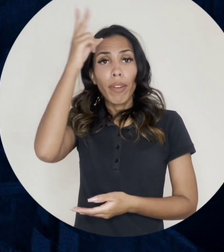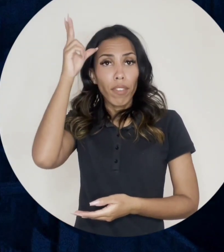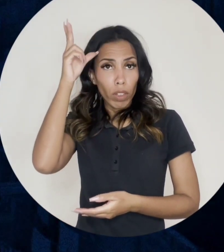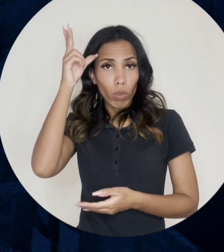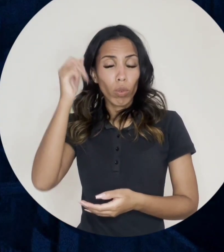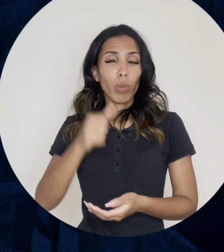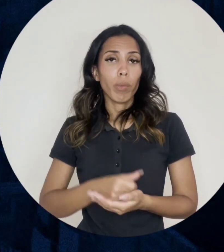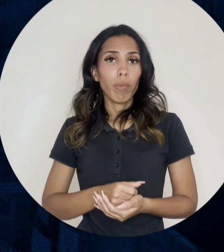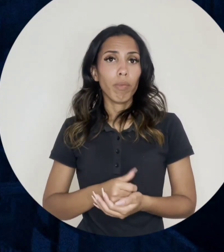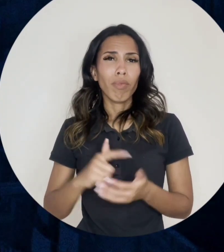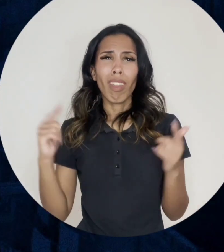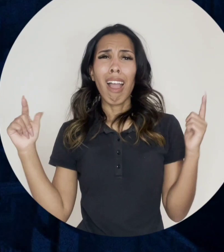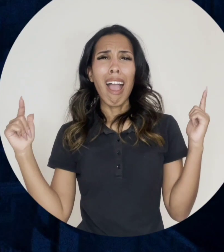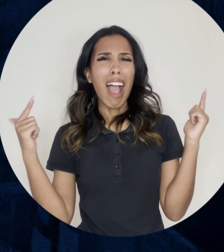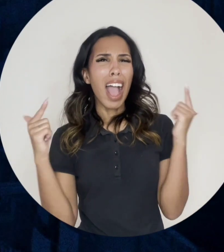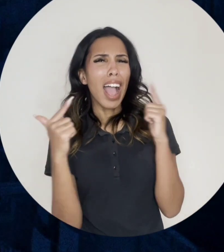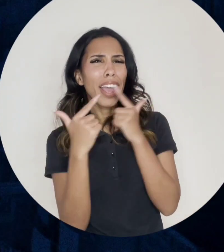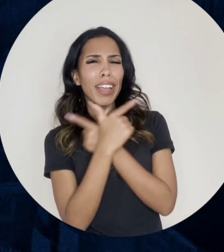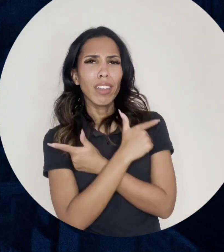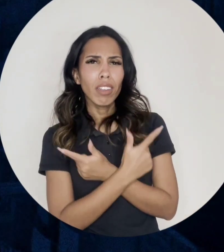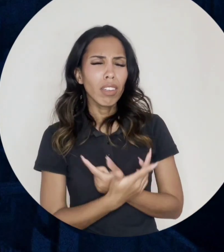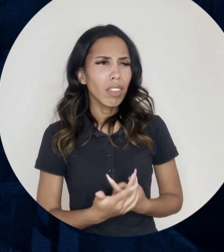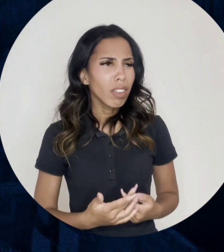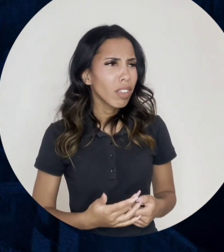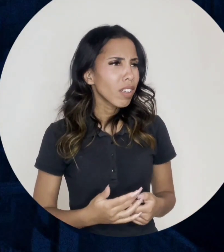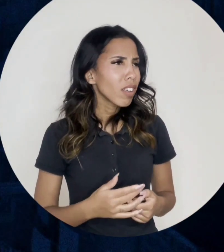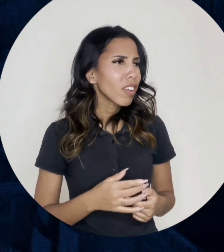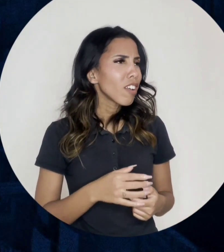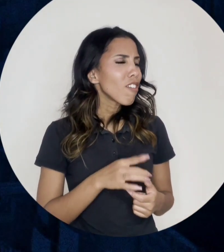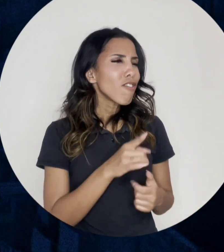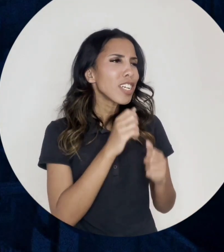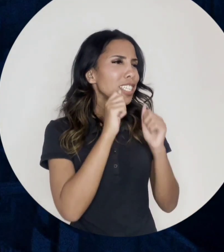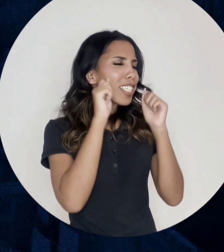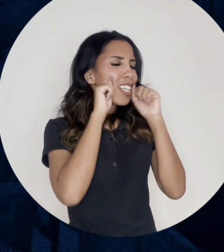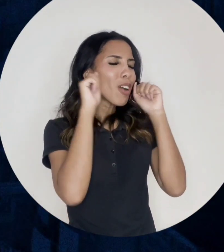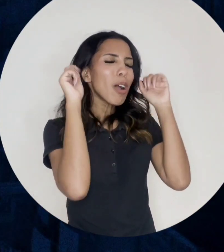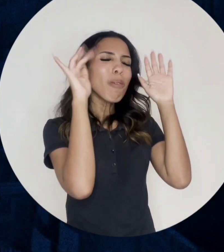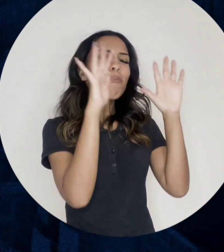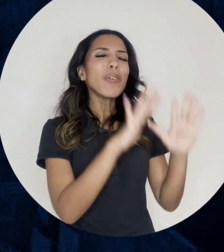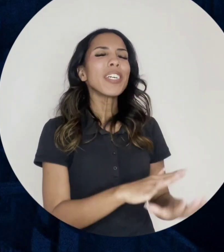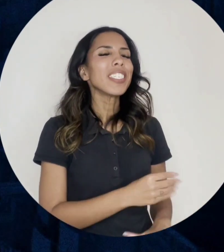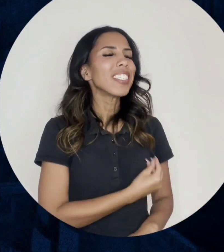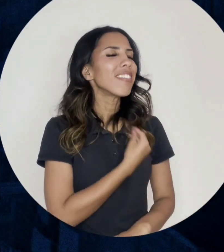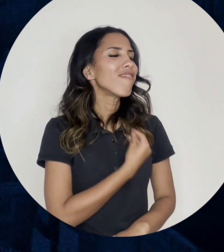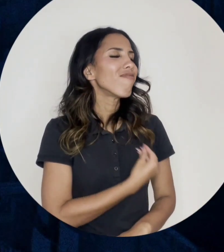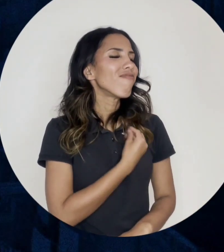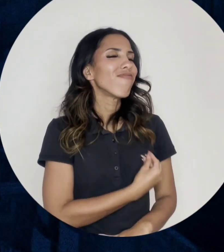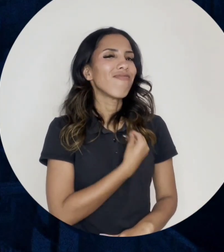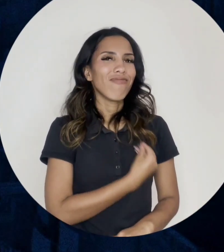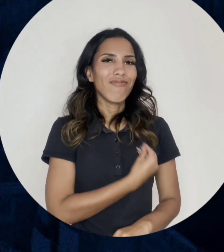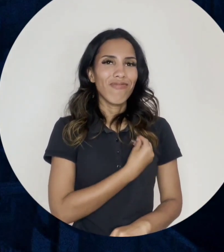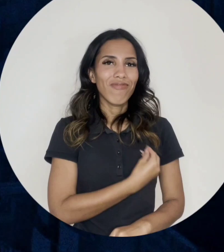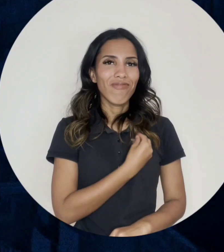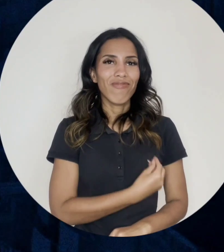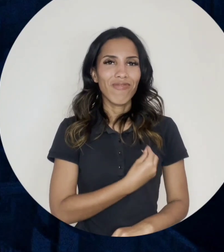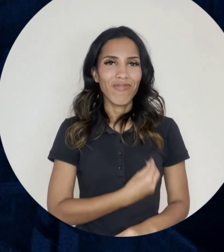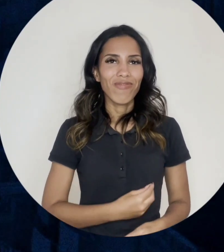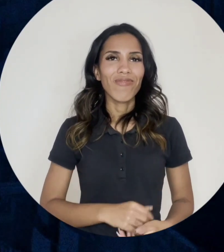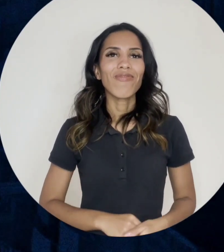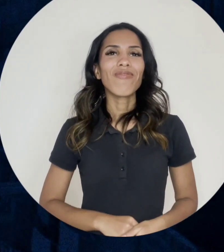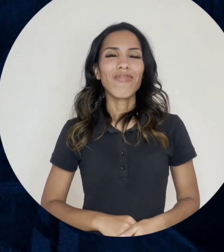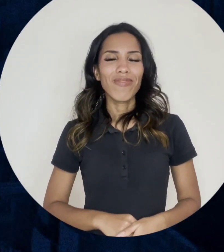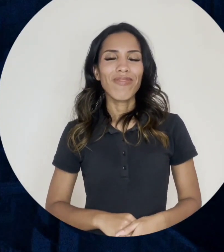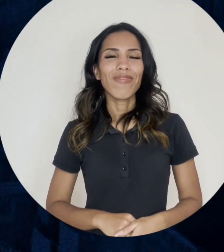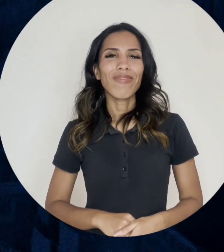E ela riu muito. Ela falou, você é uma benção mesmo na minha vida. Bem que eu